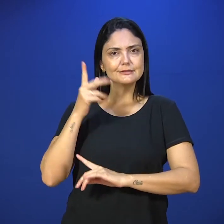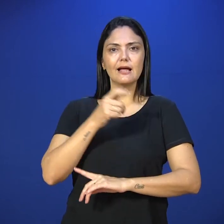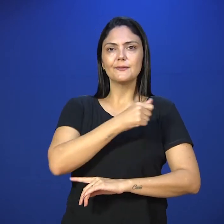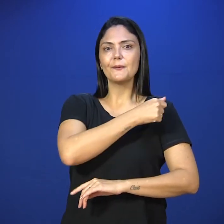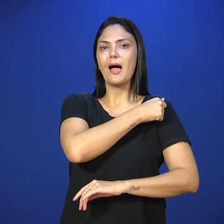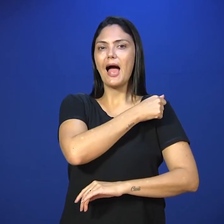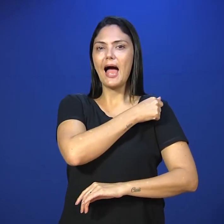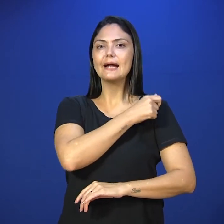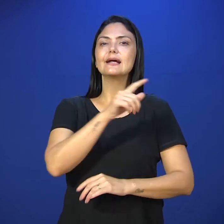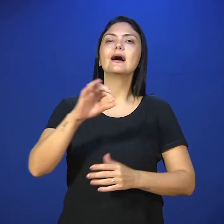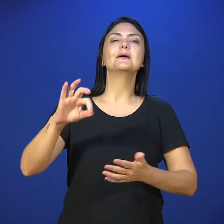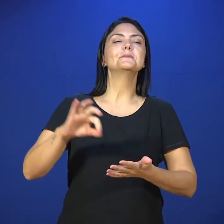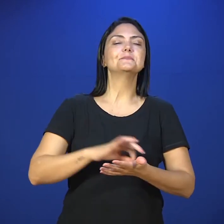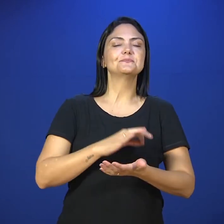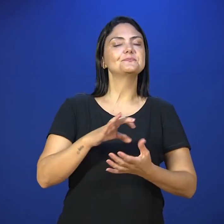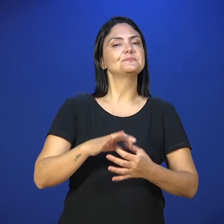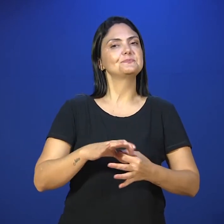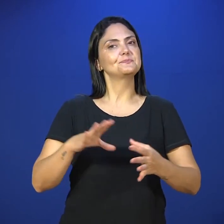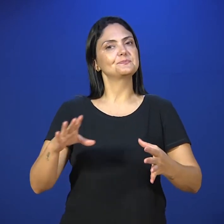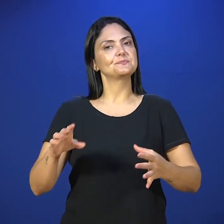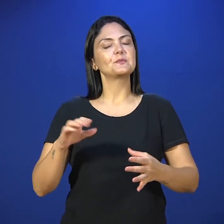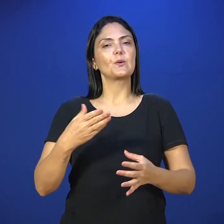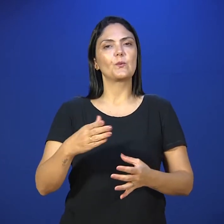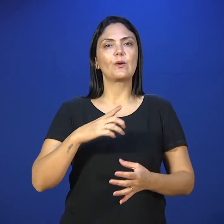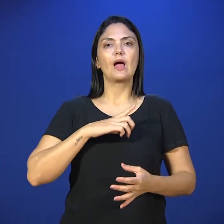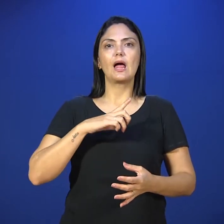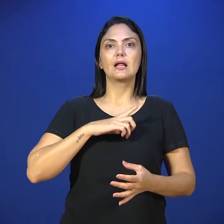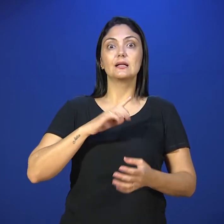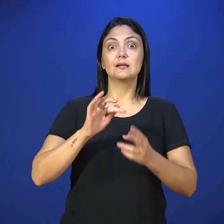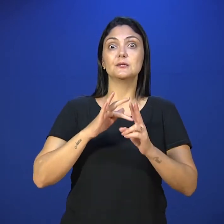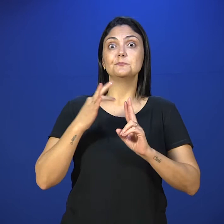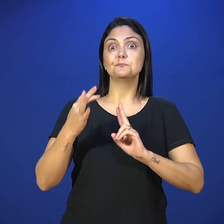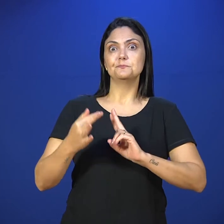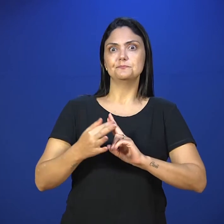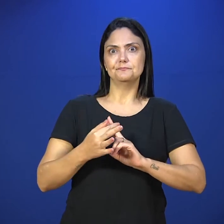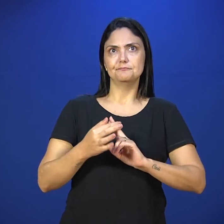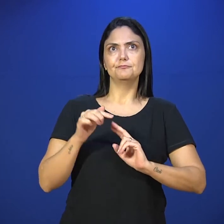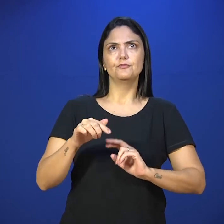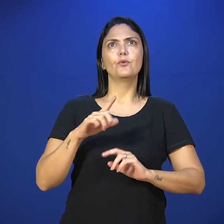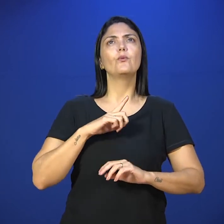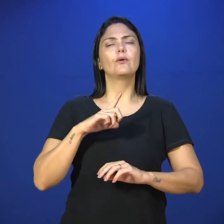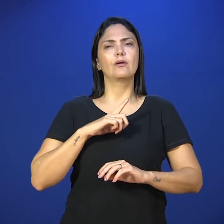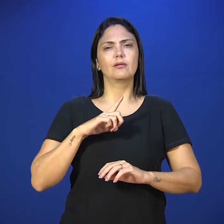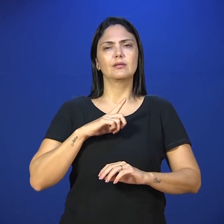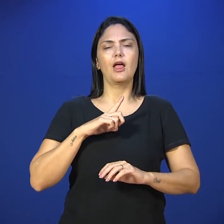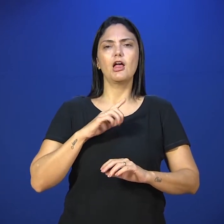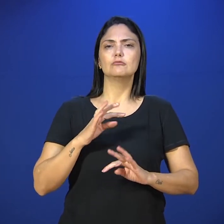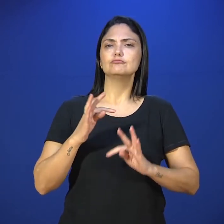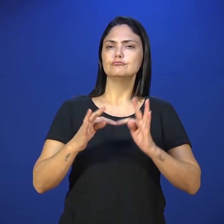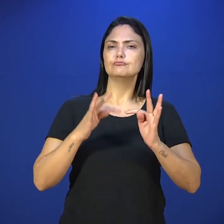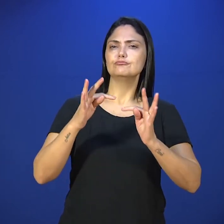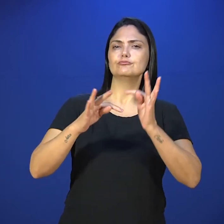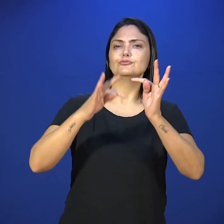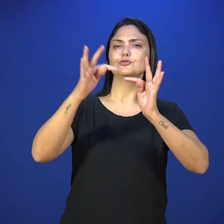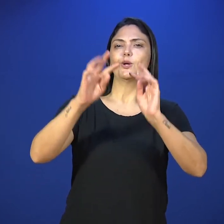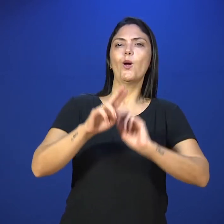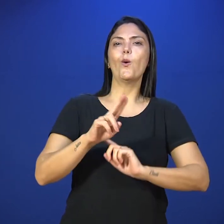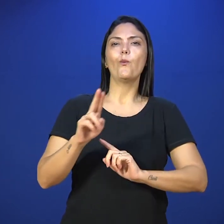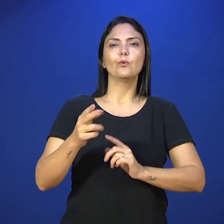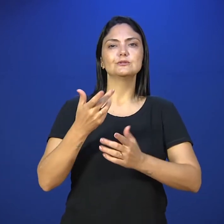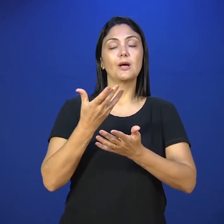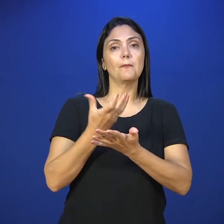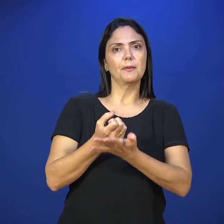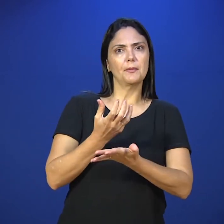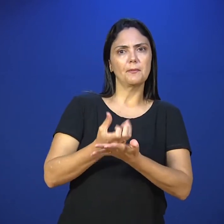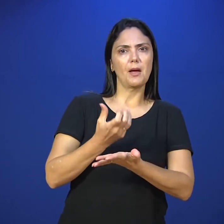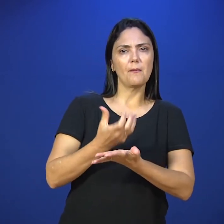aluno autoriza desde já, quando ofertado por essa instituição de ensino, meios de tecnologias, o uso de